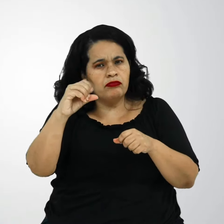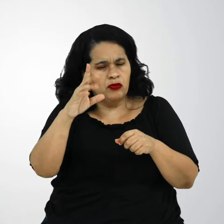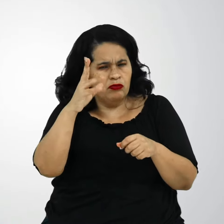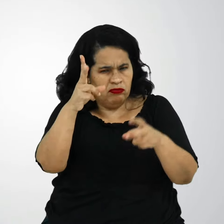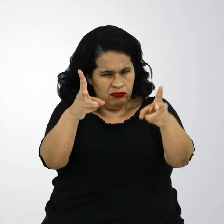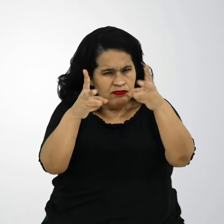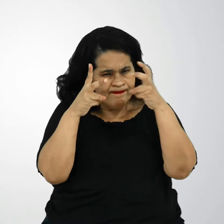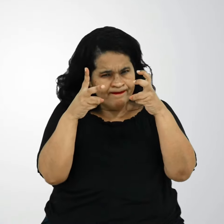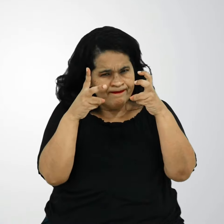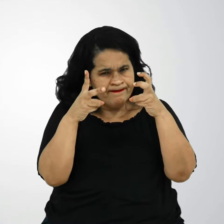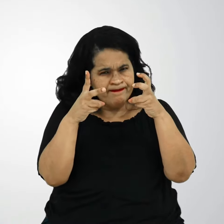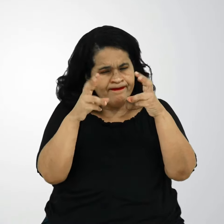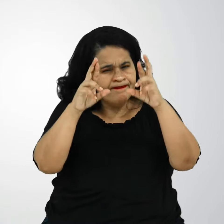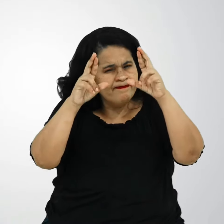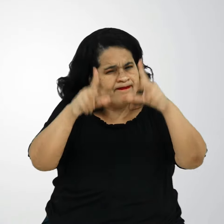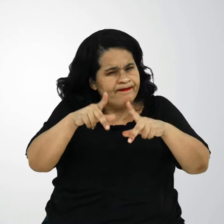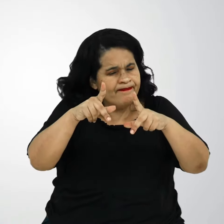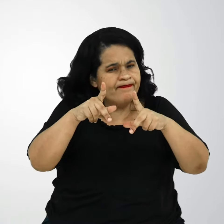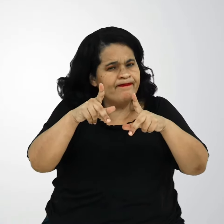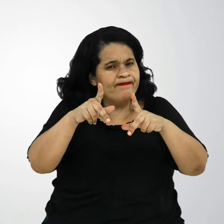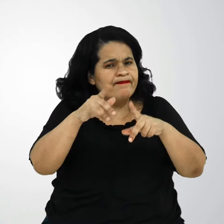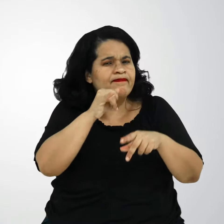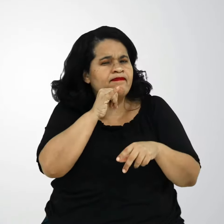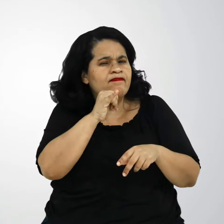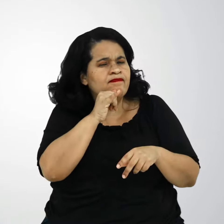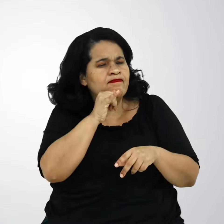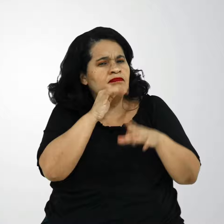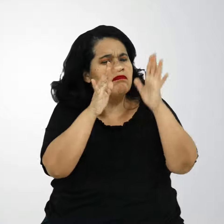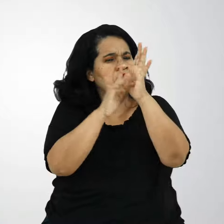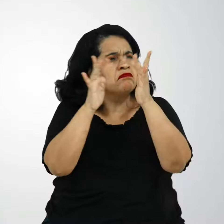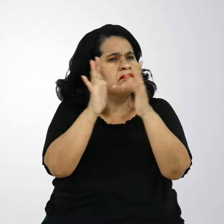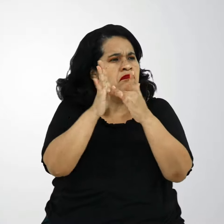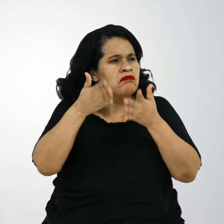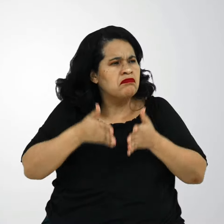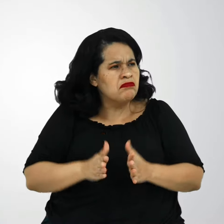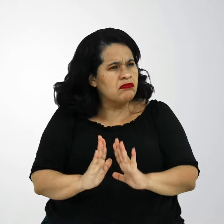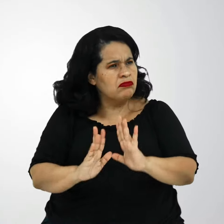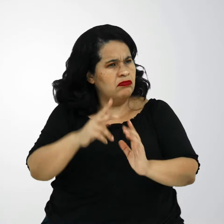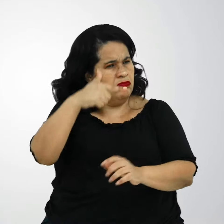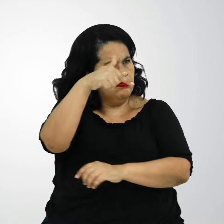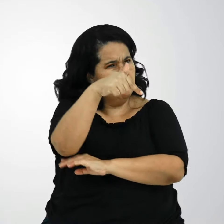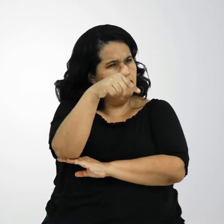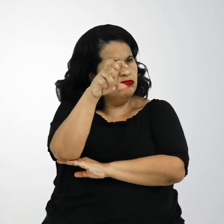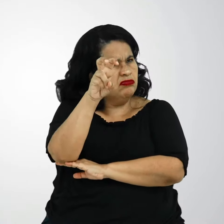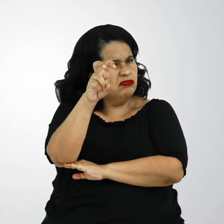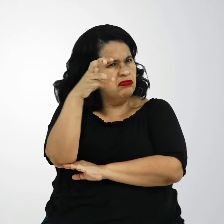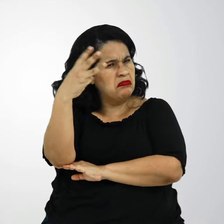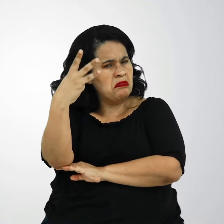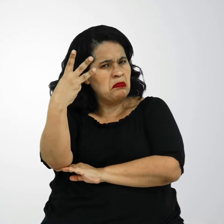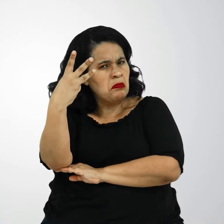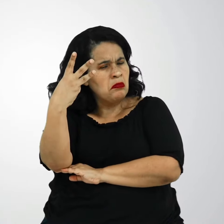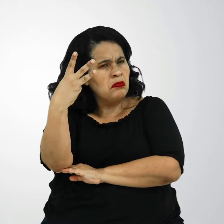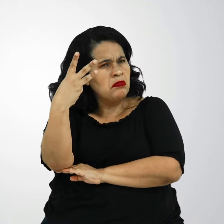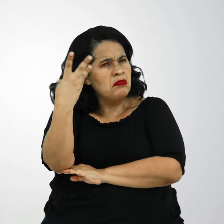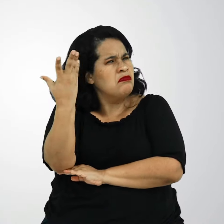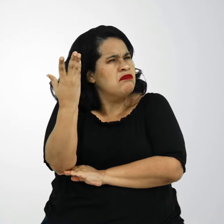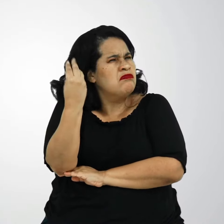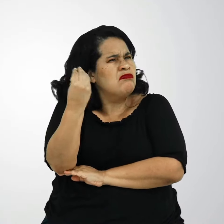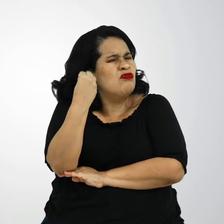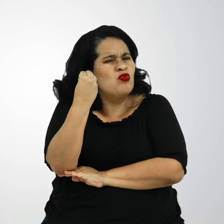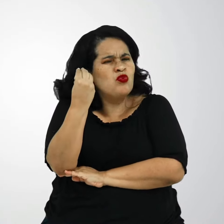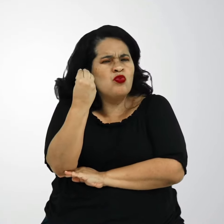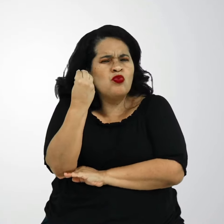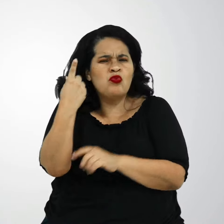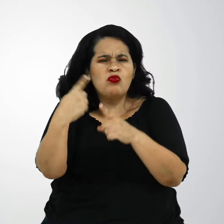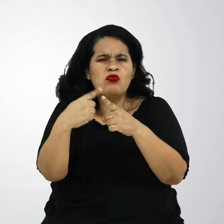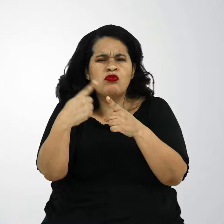de diferença. Então como Jesus pode ter nascido aqui em 753, sendo que Herodes o Grande